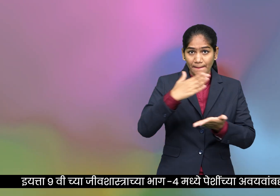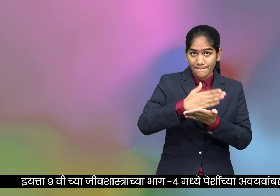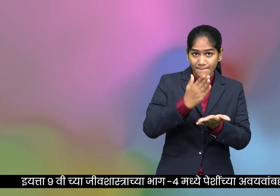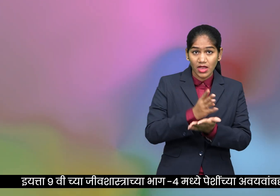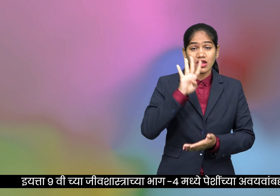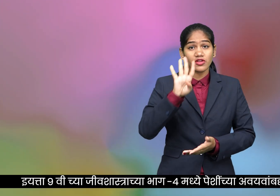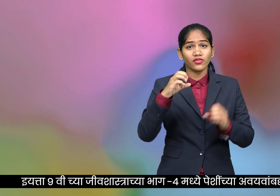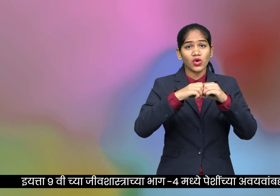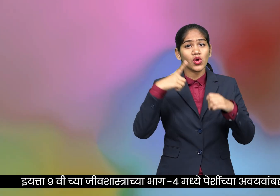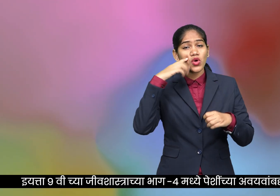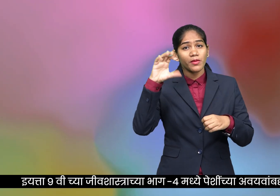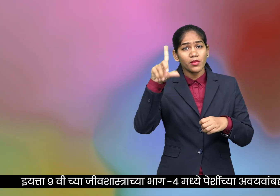बरीच माहिती घेऊन.